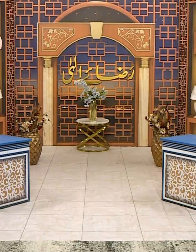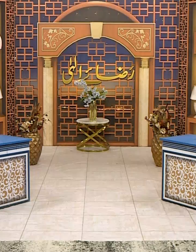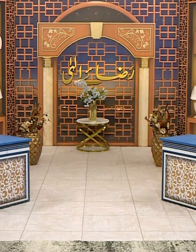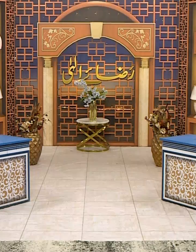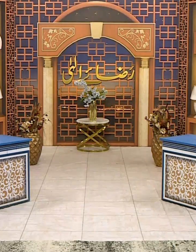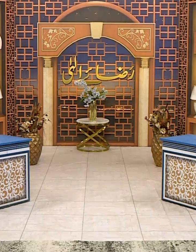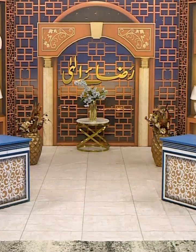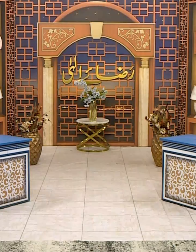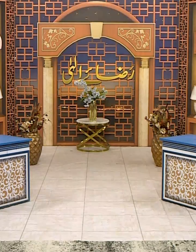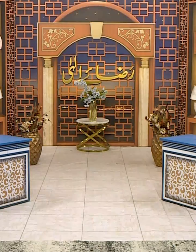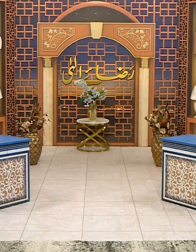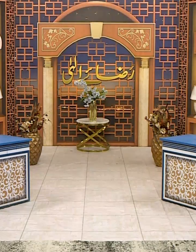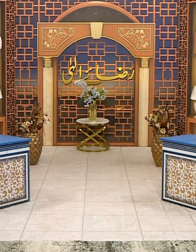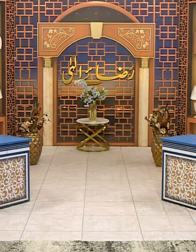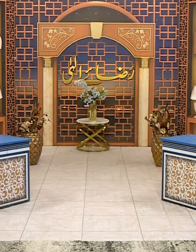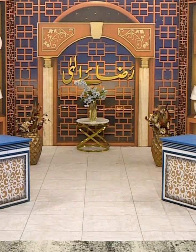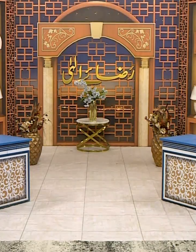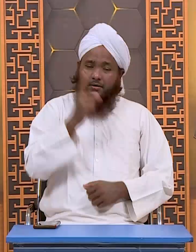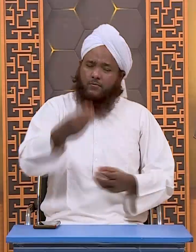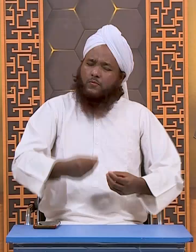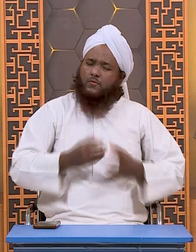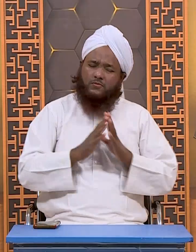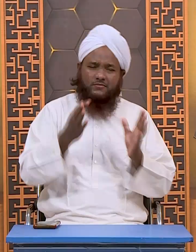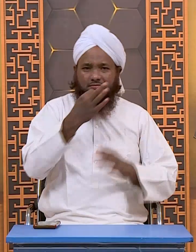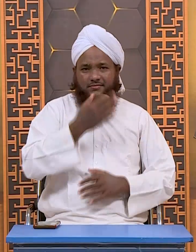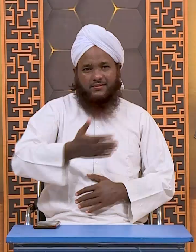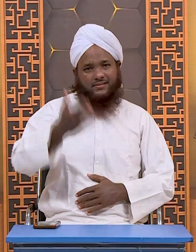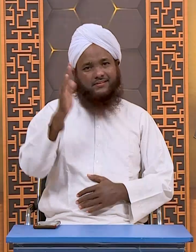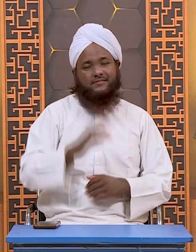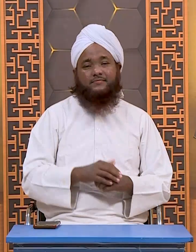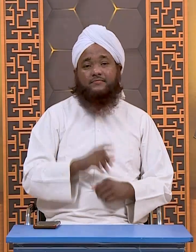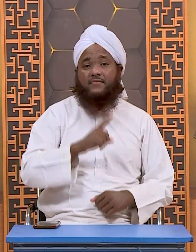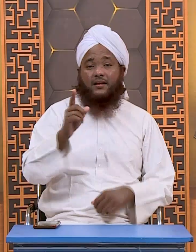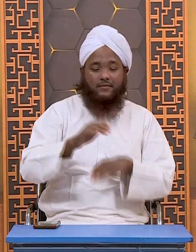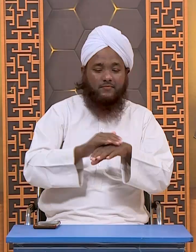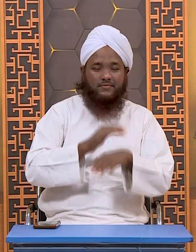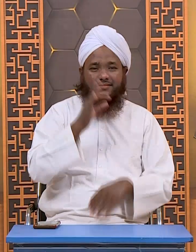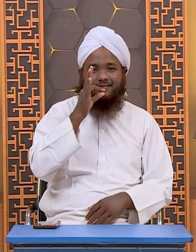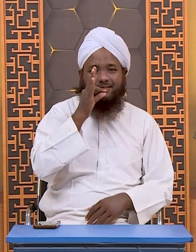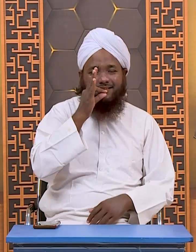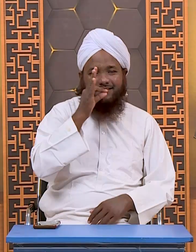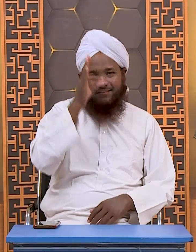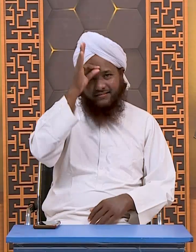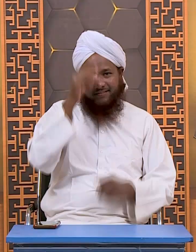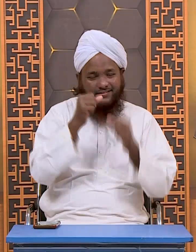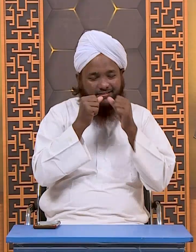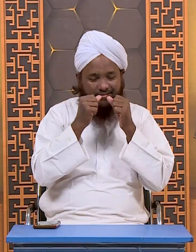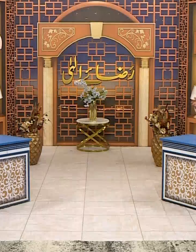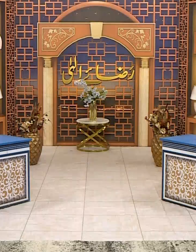اللہ پاک اپنے بندے سے راضی ہوتا ہے۔ سبحان اللہ۔ میرے آقا مدینے والے مصطفیٰ صلی اللہ علیہ وآلہ وسلم صحابہ